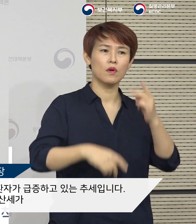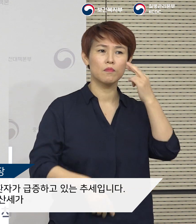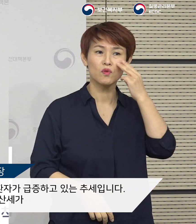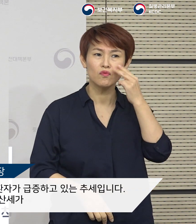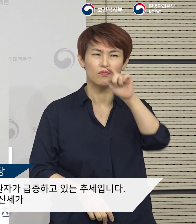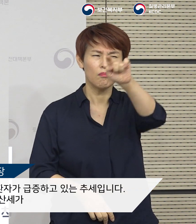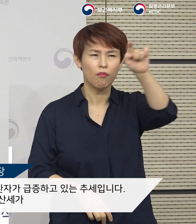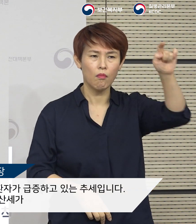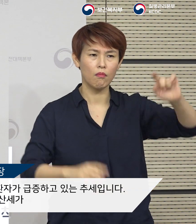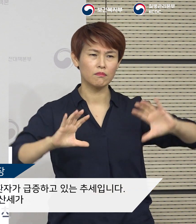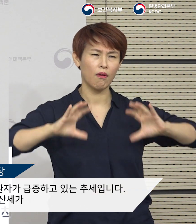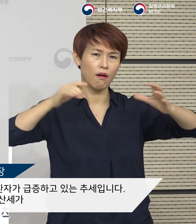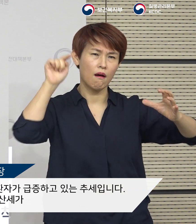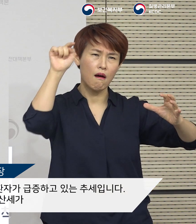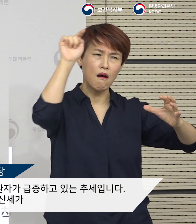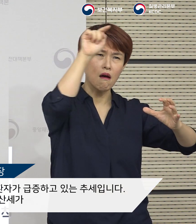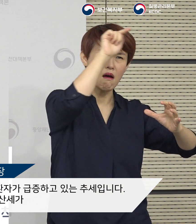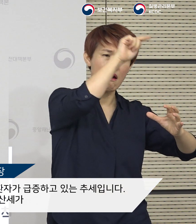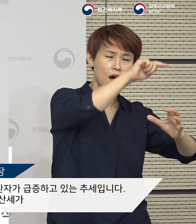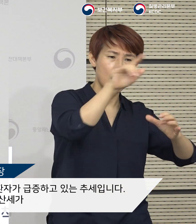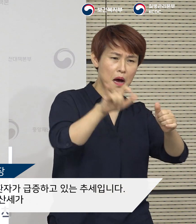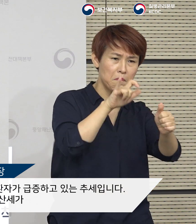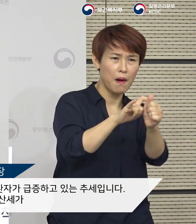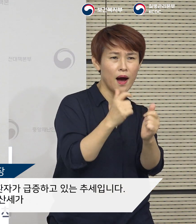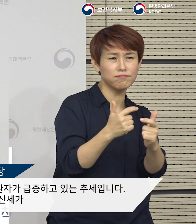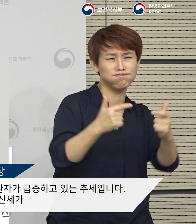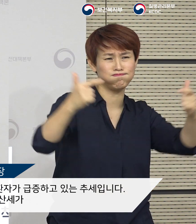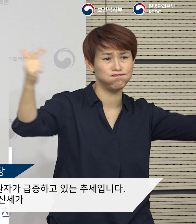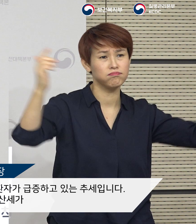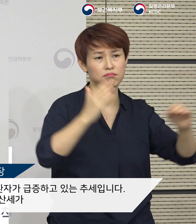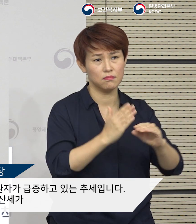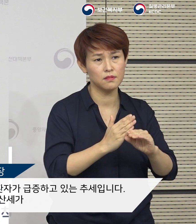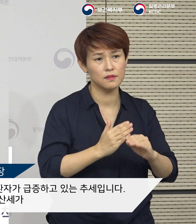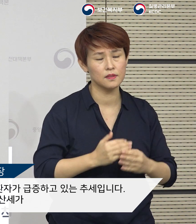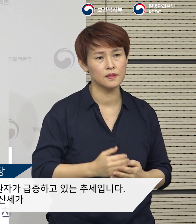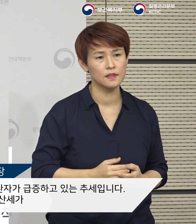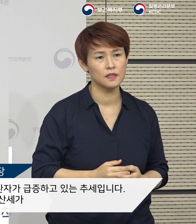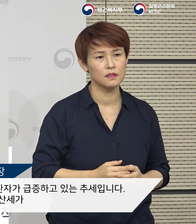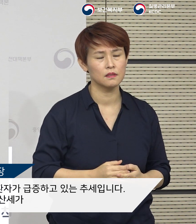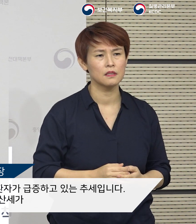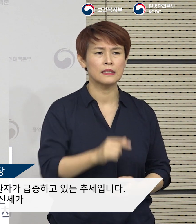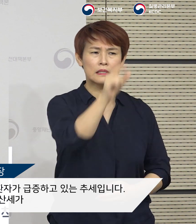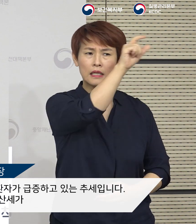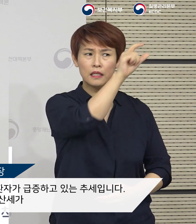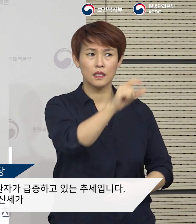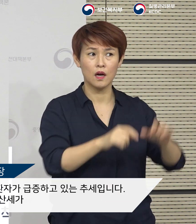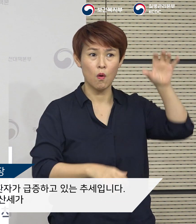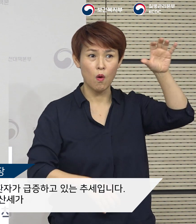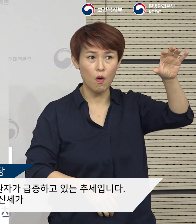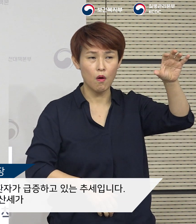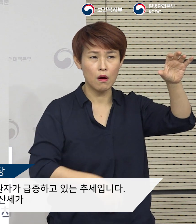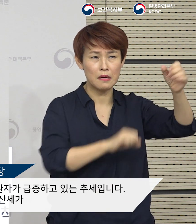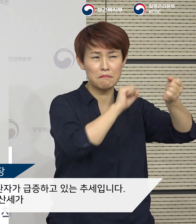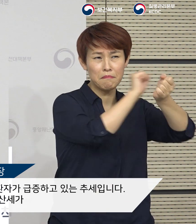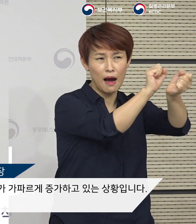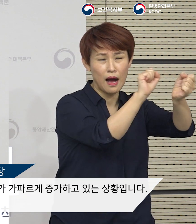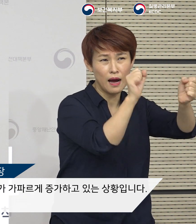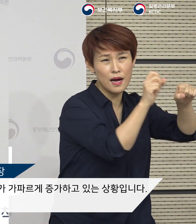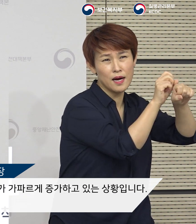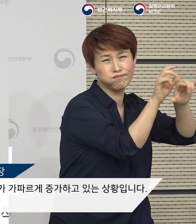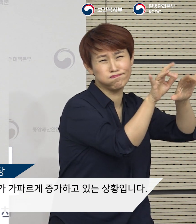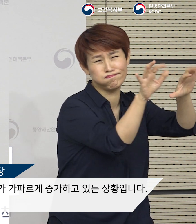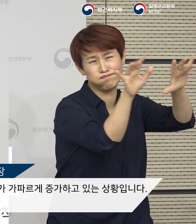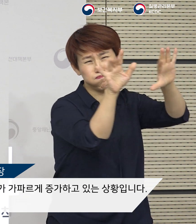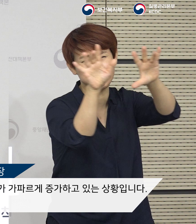세계적으로 확진 환자가 급증하고 있는 추세입니다. 특히 이탈리아에서 시작된 유럽의 코로나19 확산세가